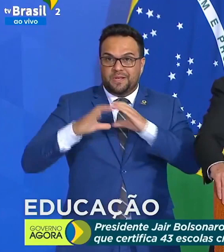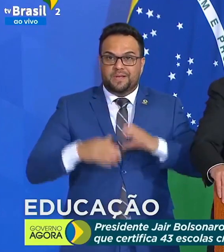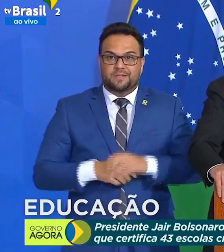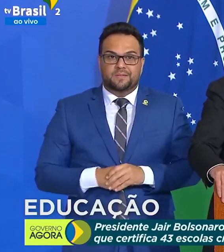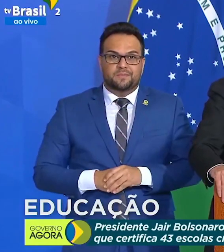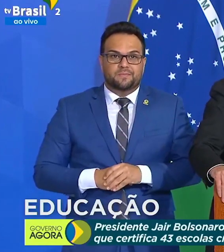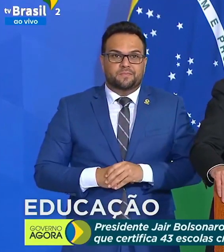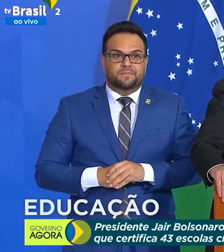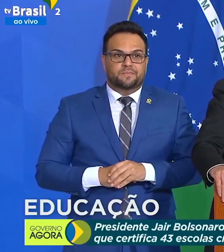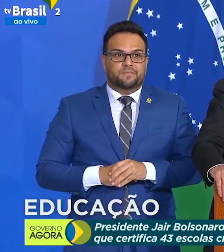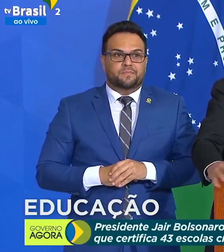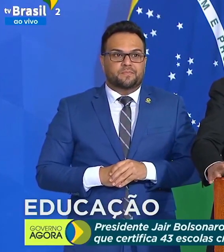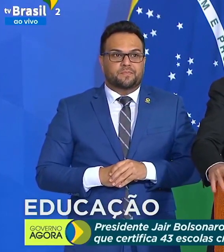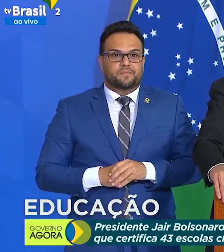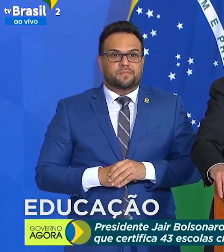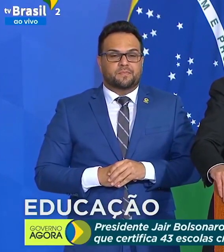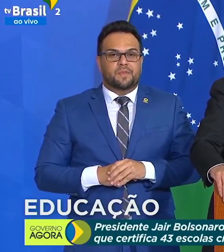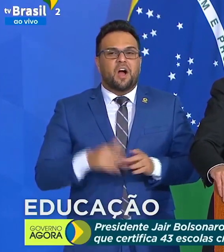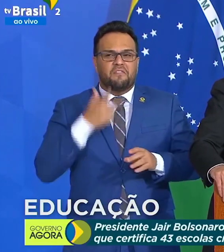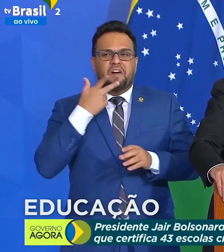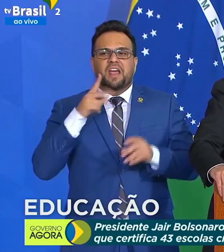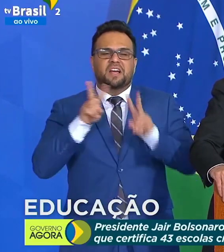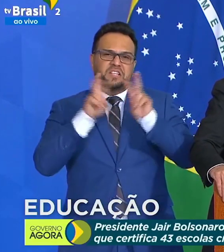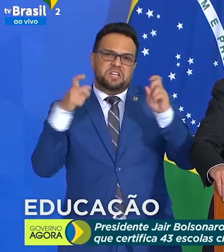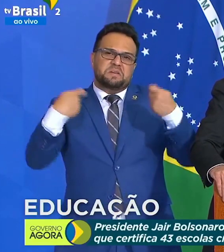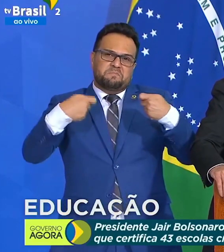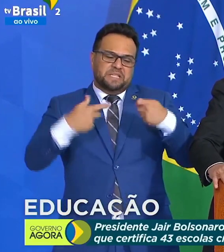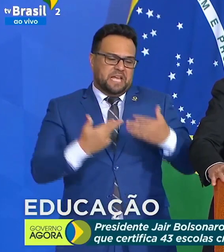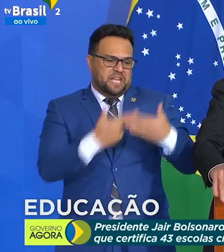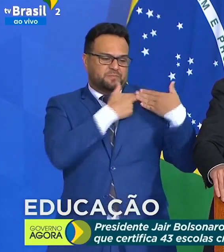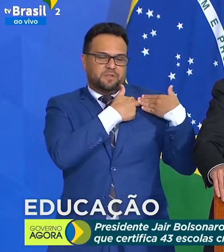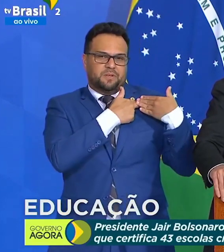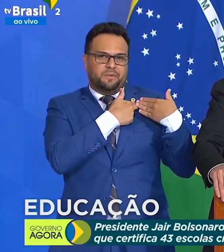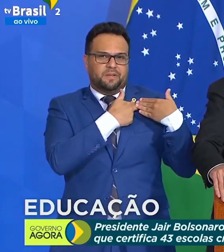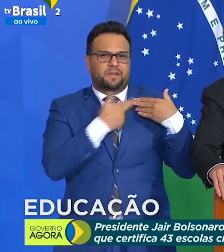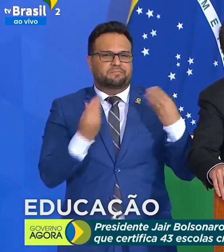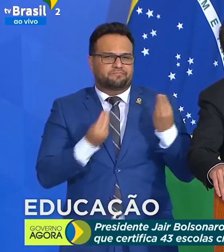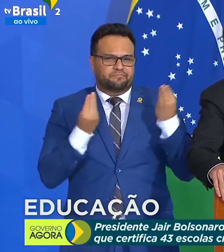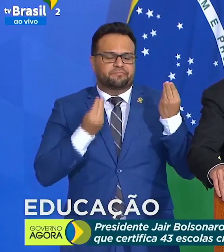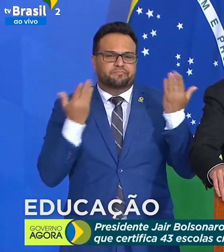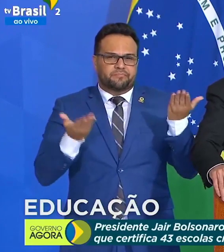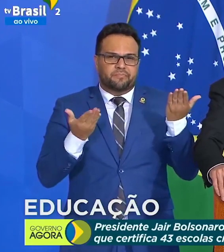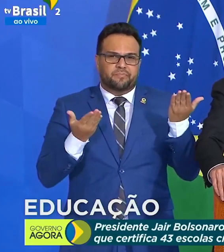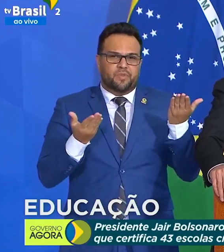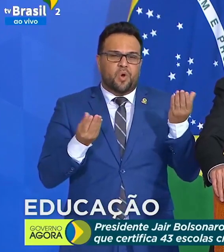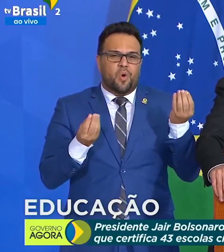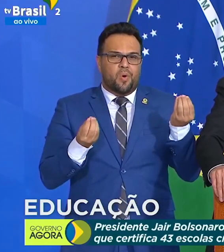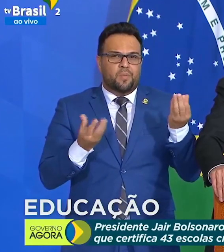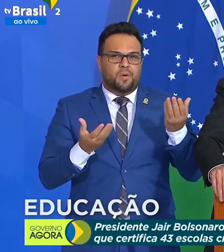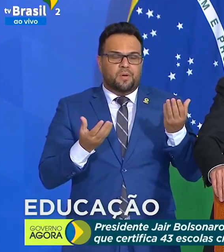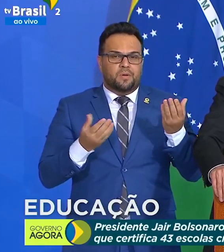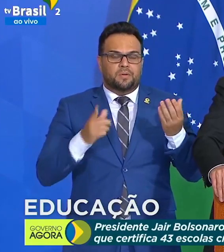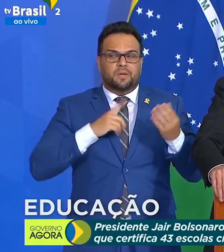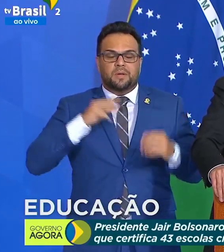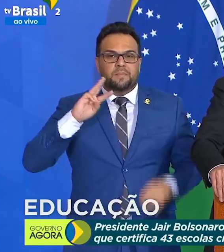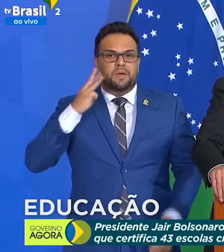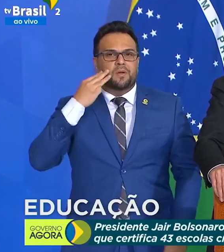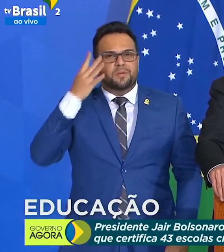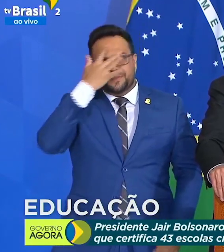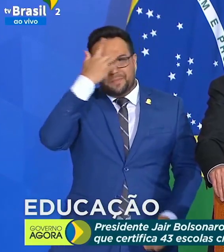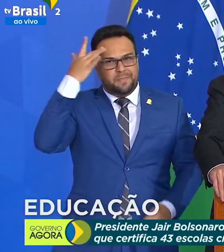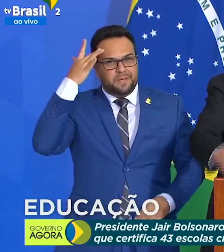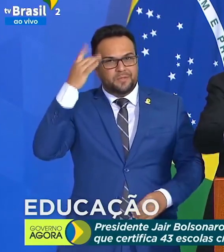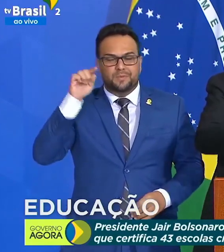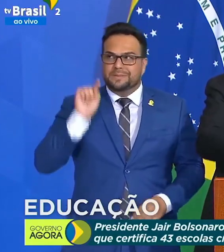com responsabilidade. Pelo amor de Deus, para onde nós vamos? Tem milhares de pessoas melhores que eu